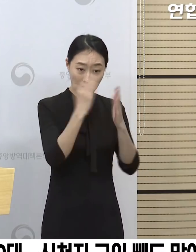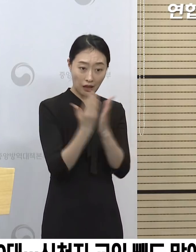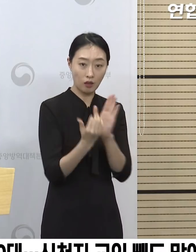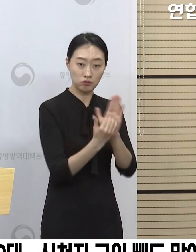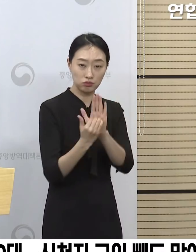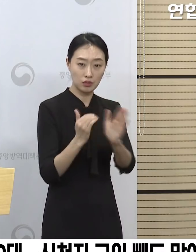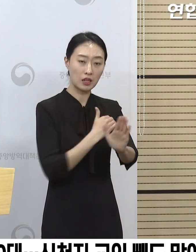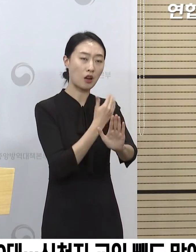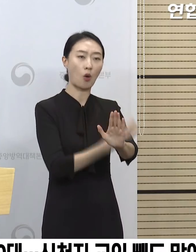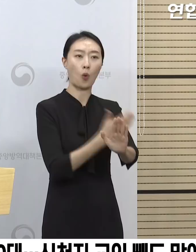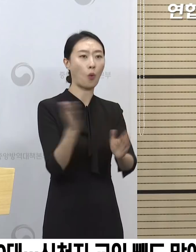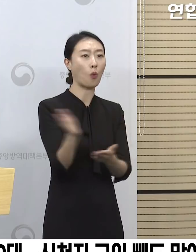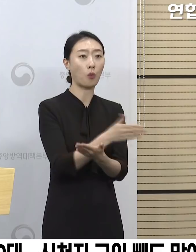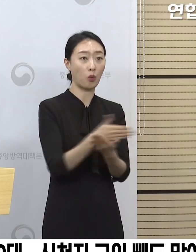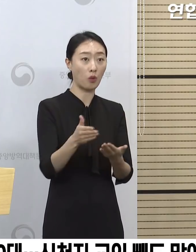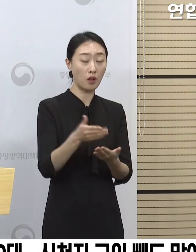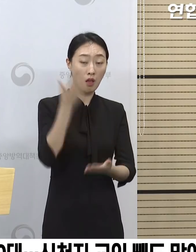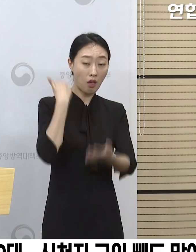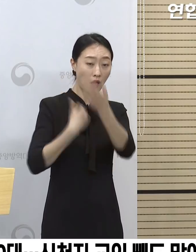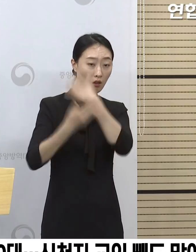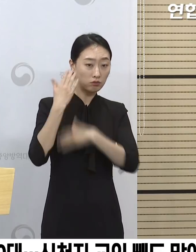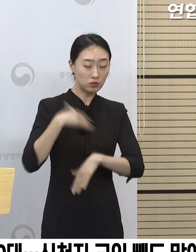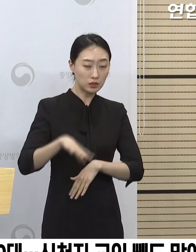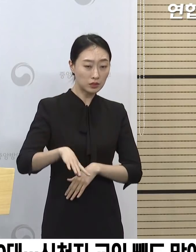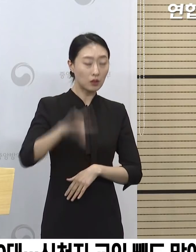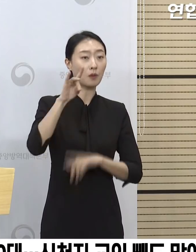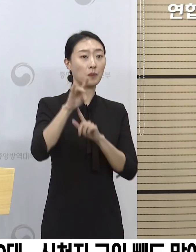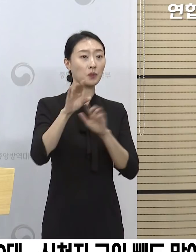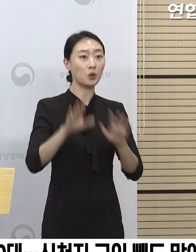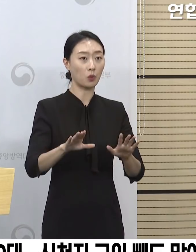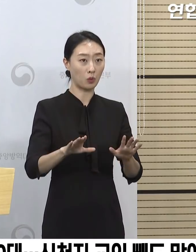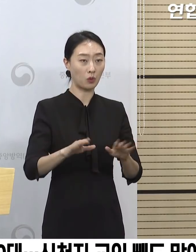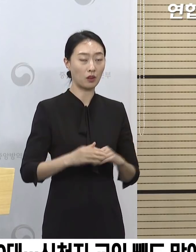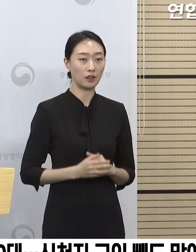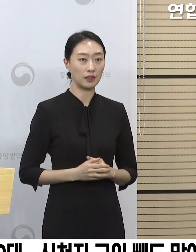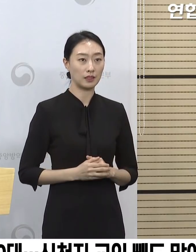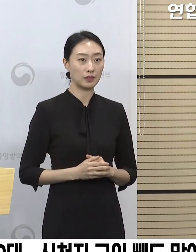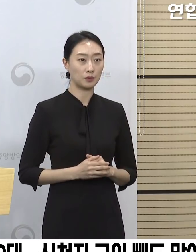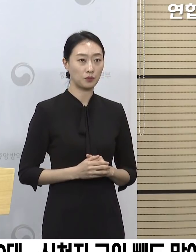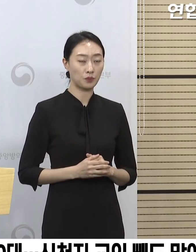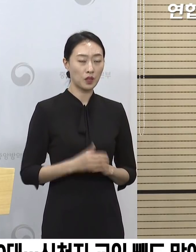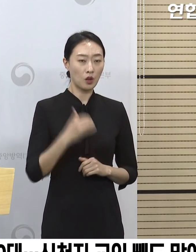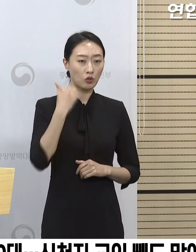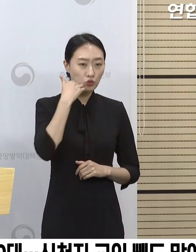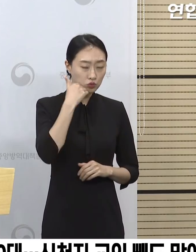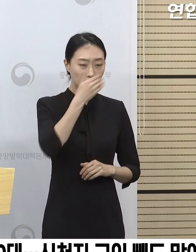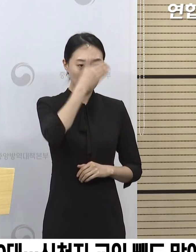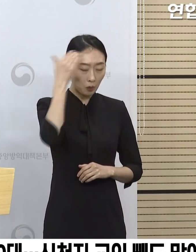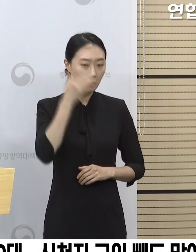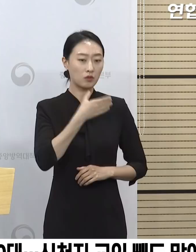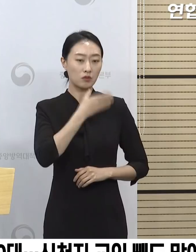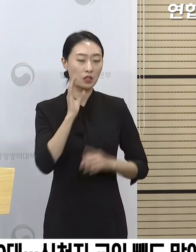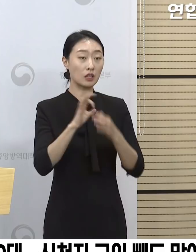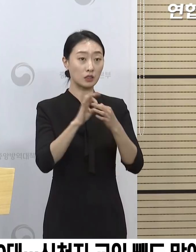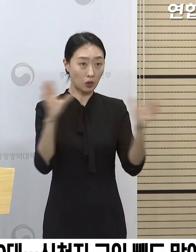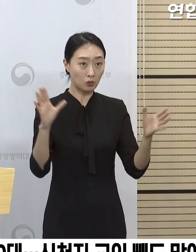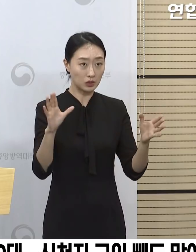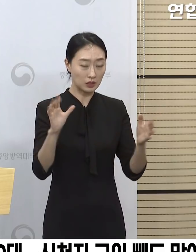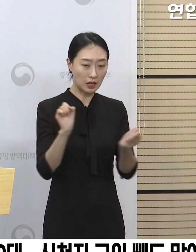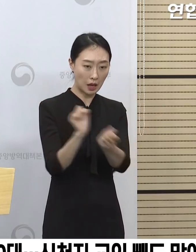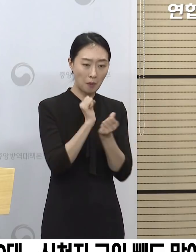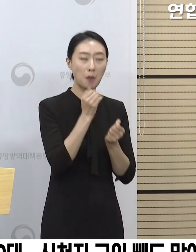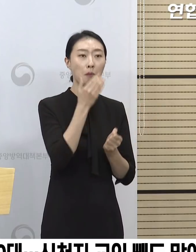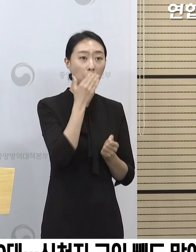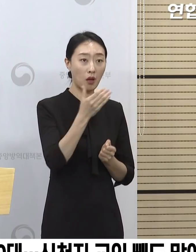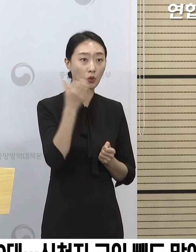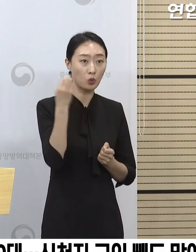과거에 노출됐던 경험이 없는 신종 감염병이기 때문에 누구든지 감염에 노출될 수 있고 아무래도 20대가